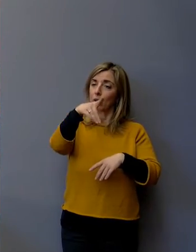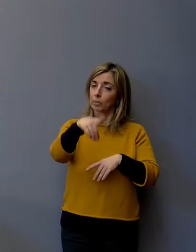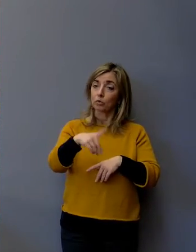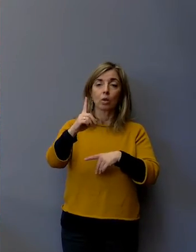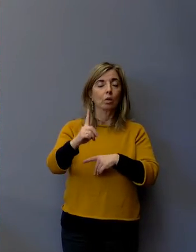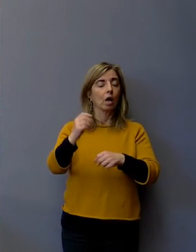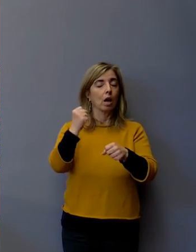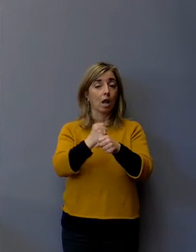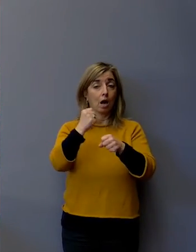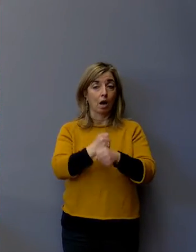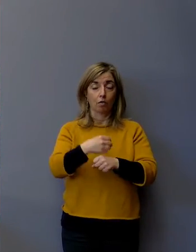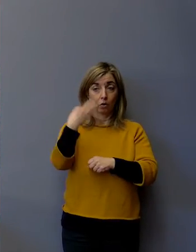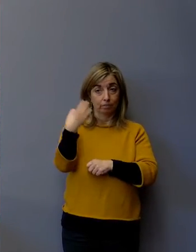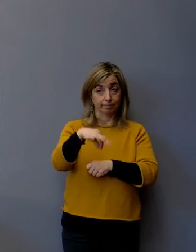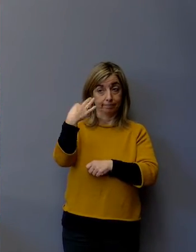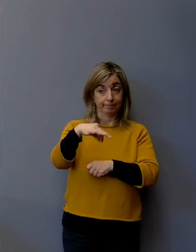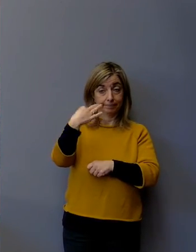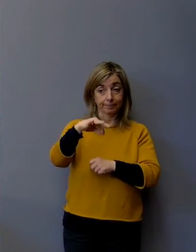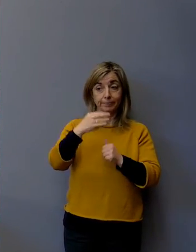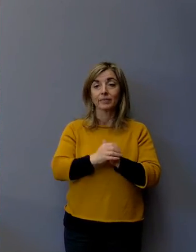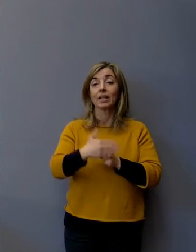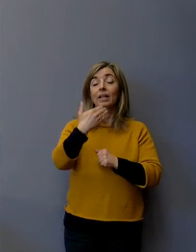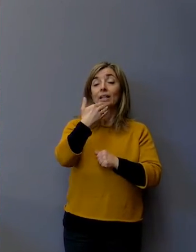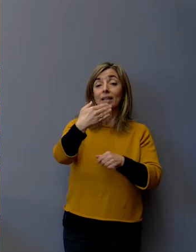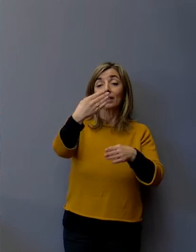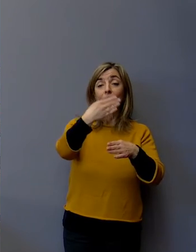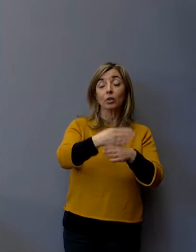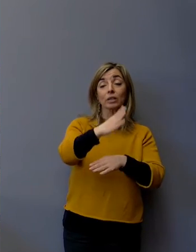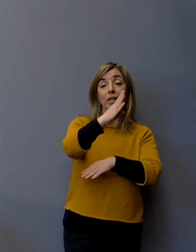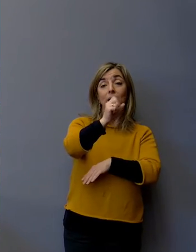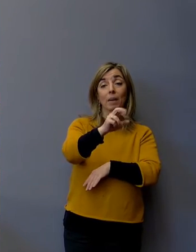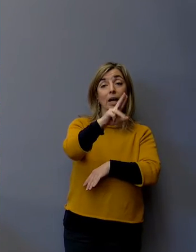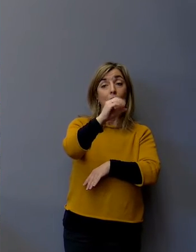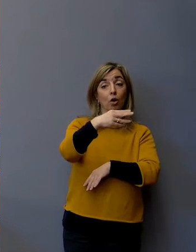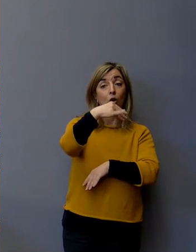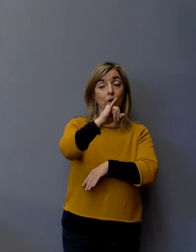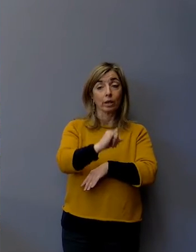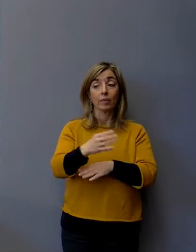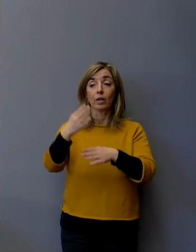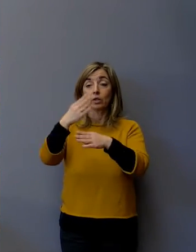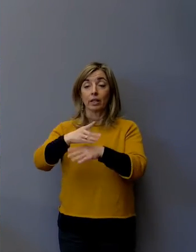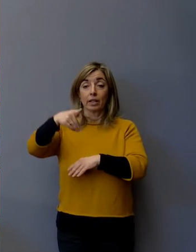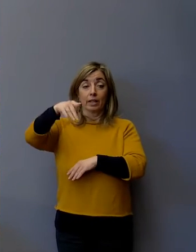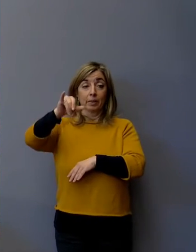grazie consigliere baroni consigliere pirondini a lei la parola dichiarazione di voto prego